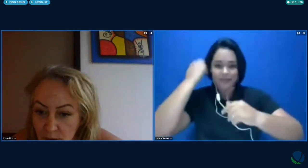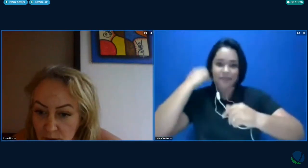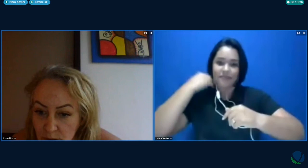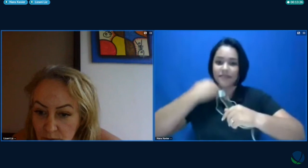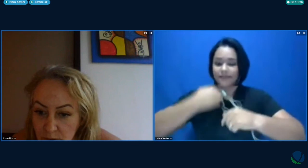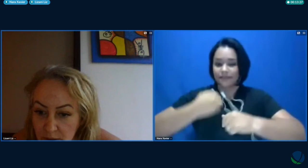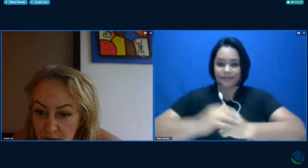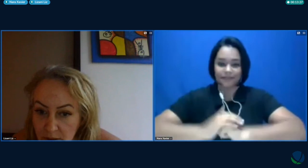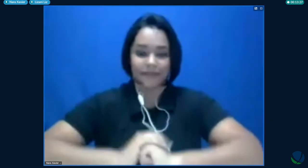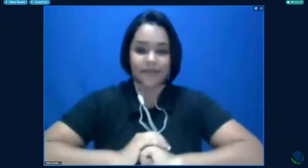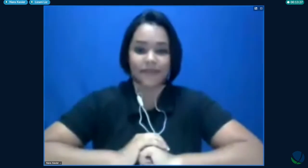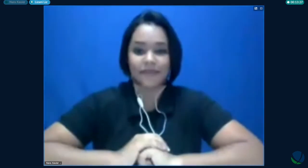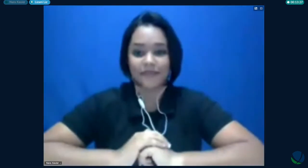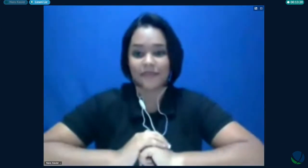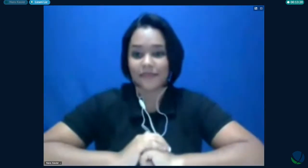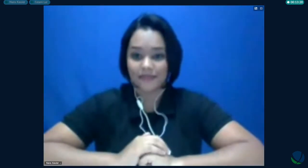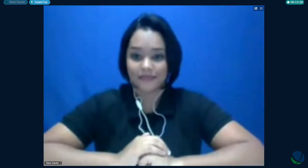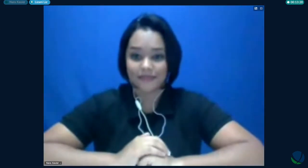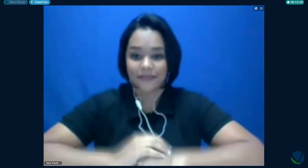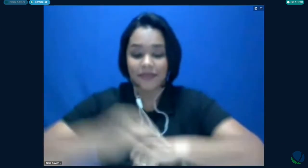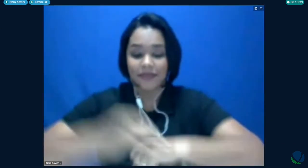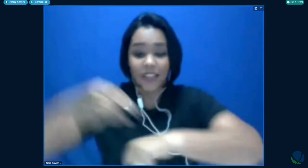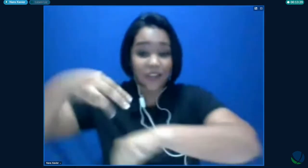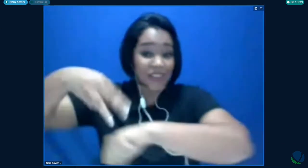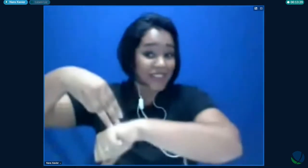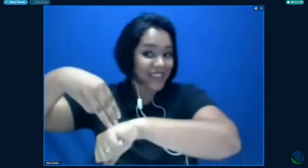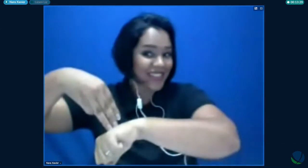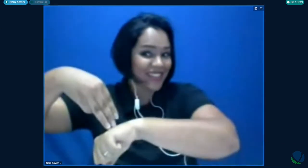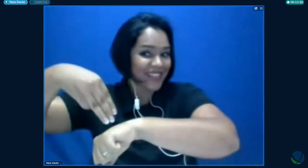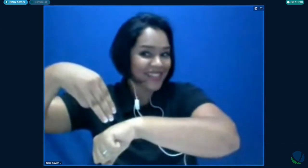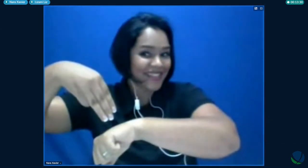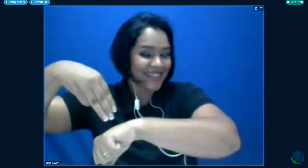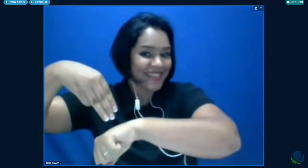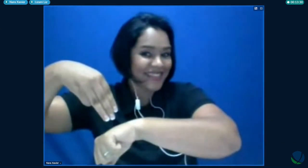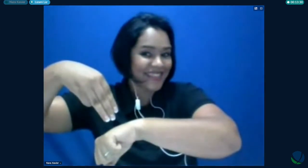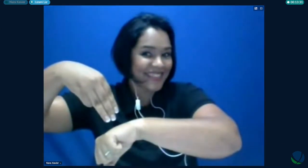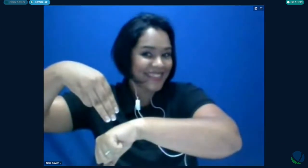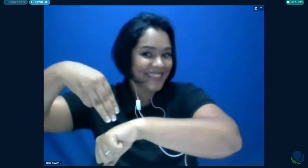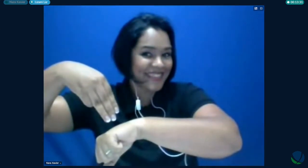Tá. Eu tiro só de você. Vou fazer sinal assim, ó.